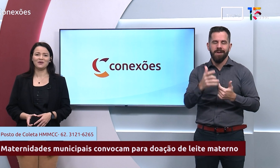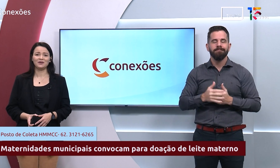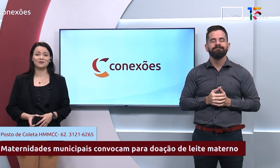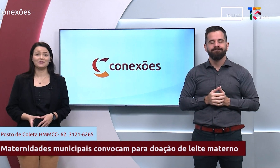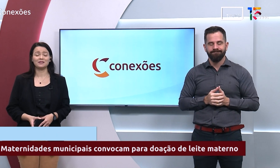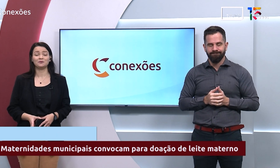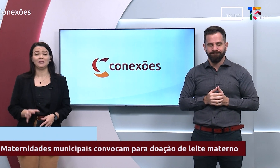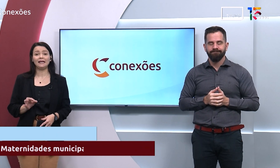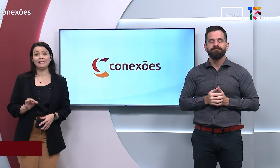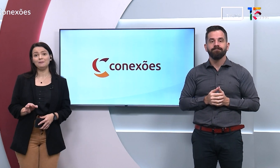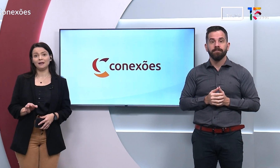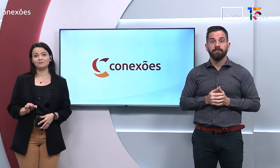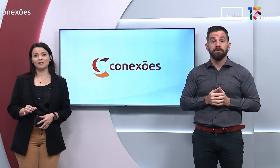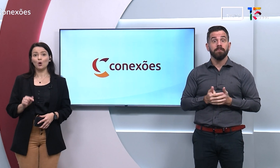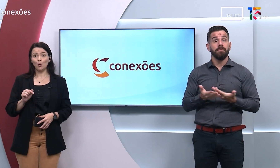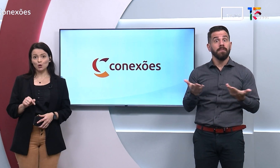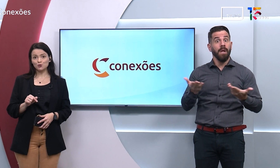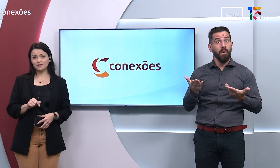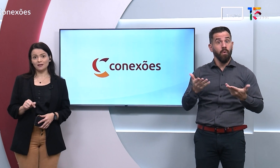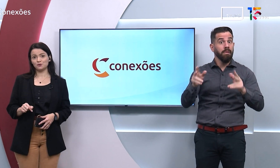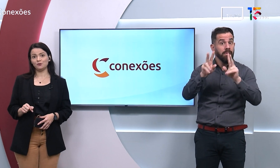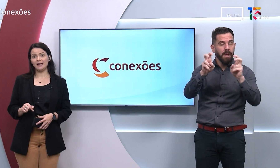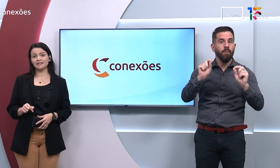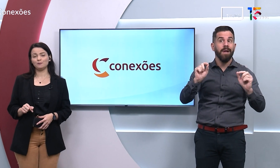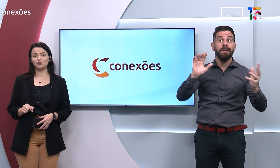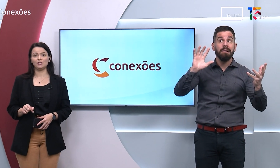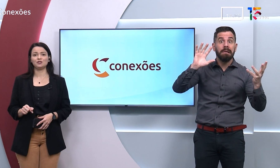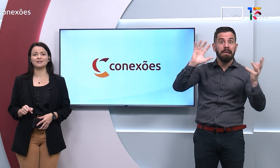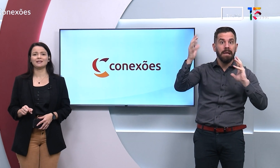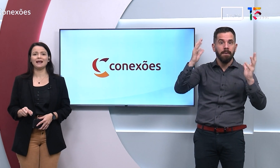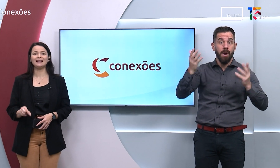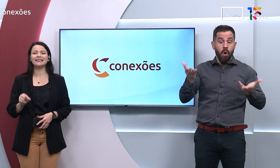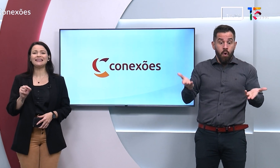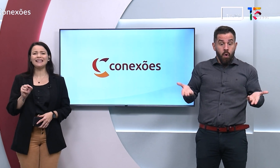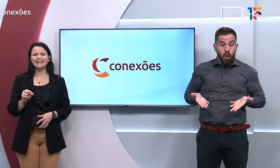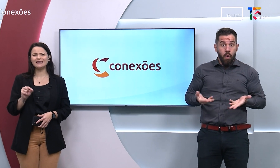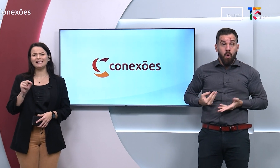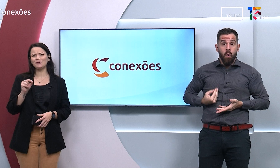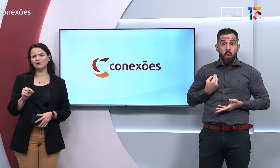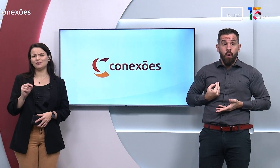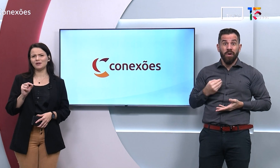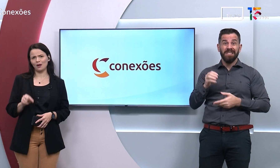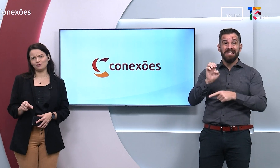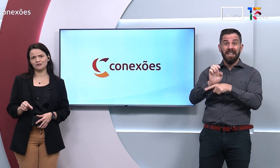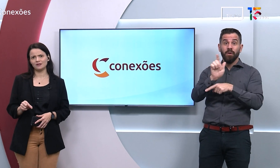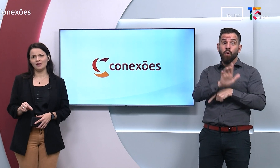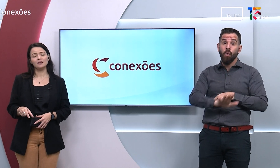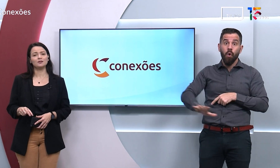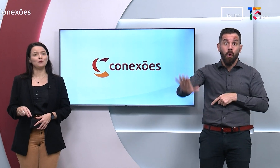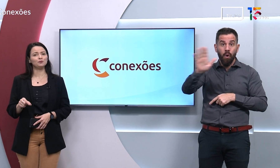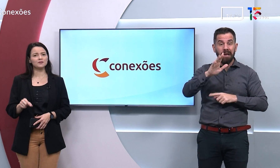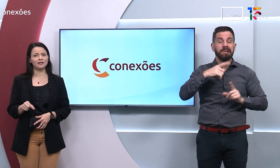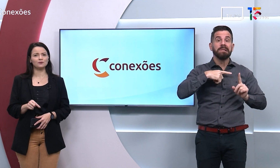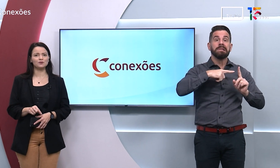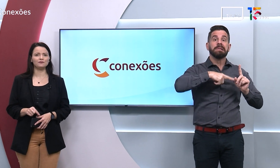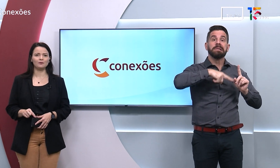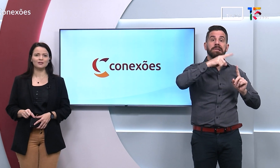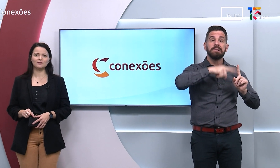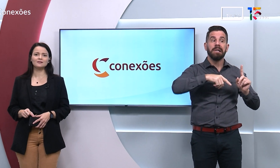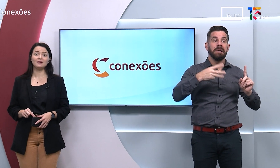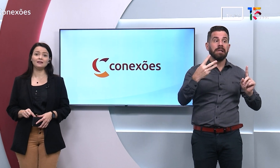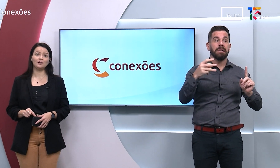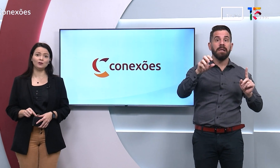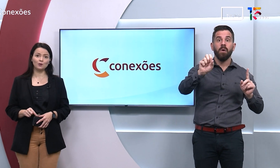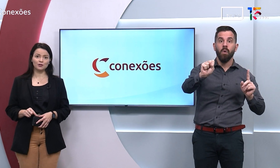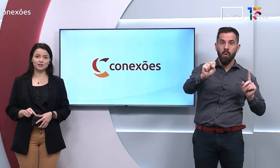E agora o nosso assunto é clima. Hoje o estado de Goiás pode registrar 38 graus, segundo o Centro de